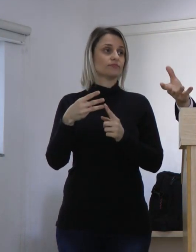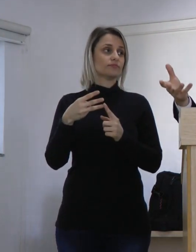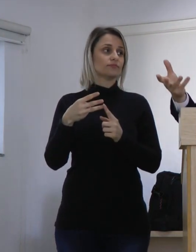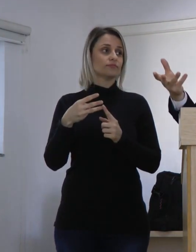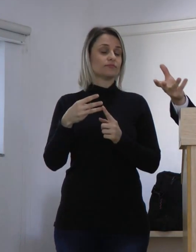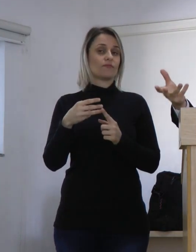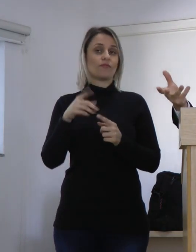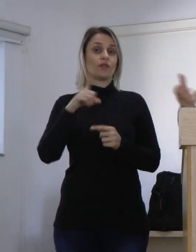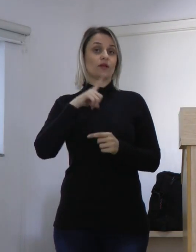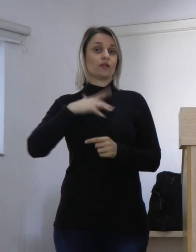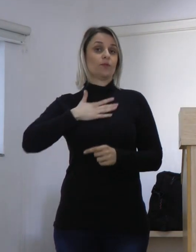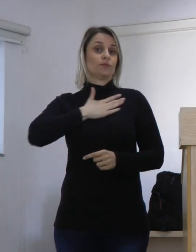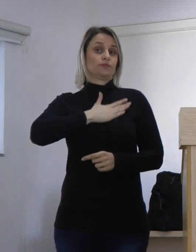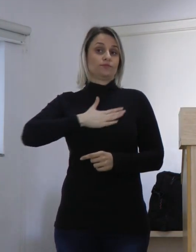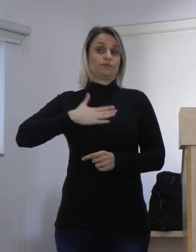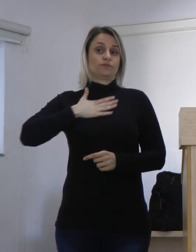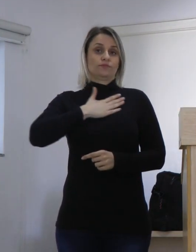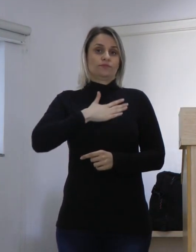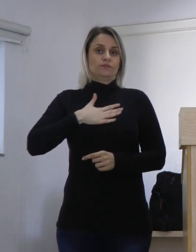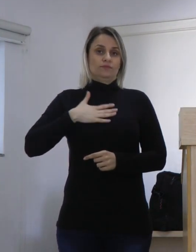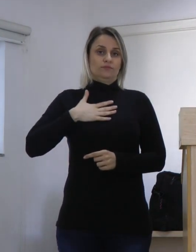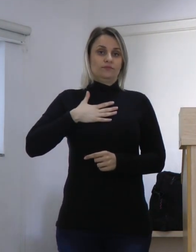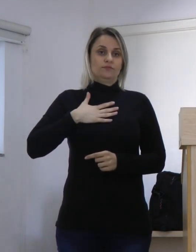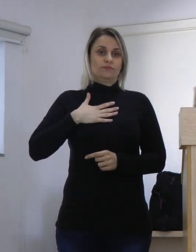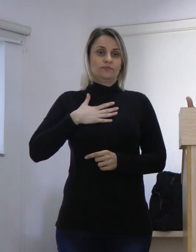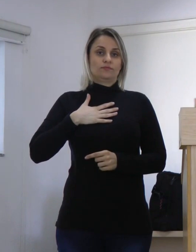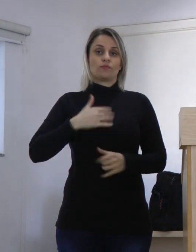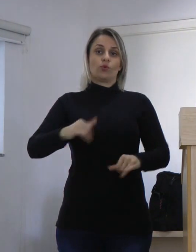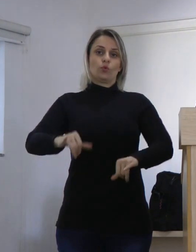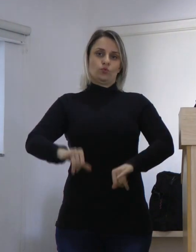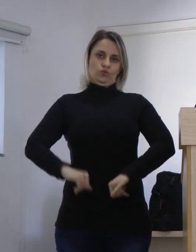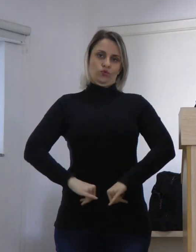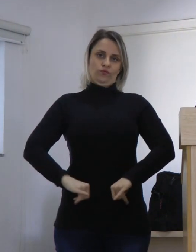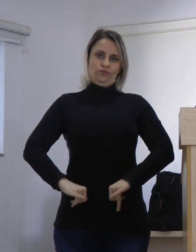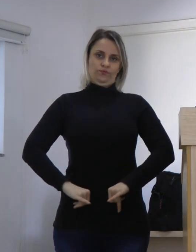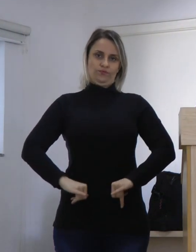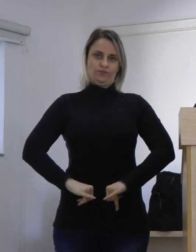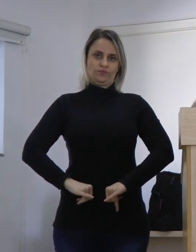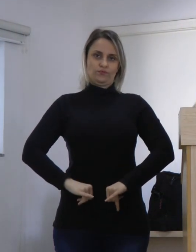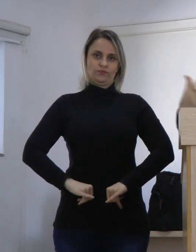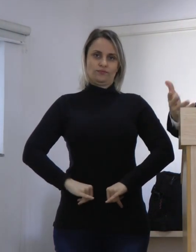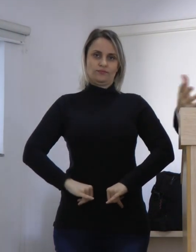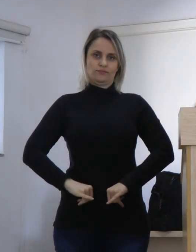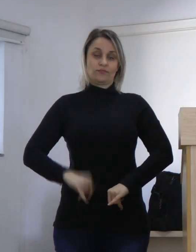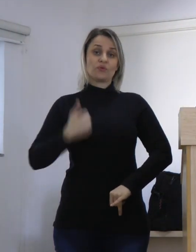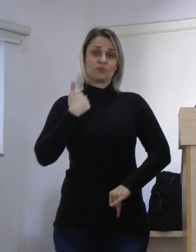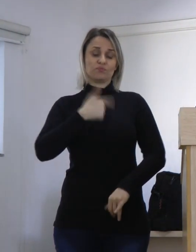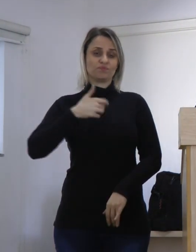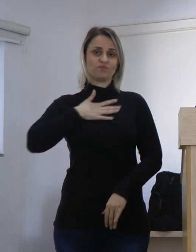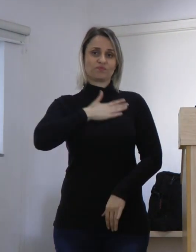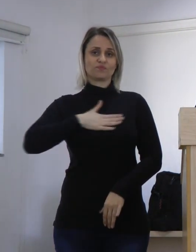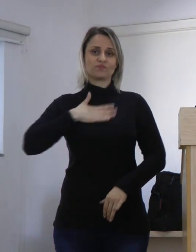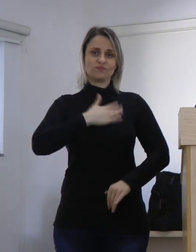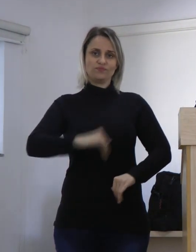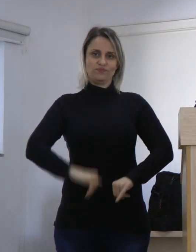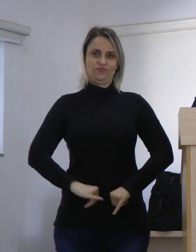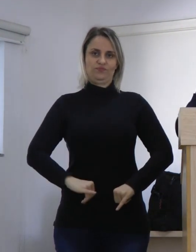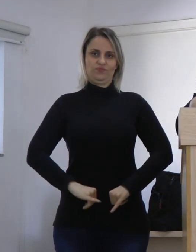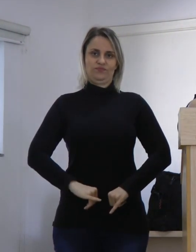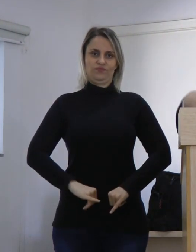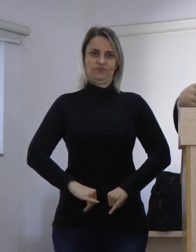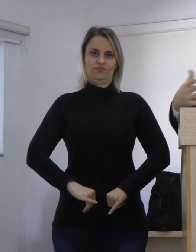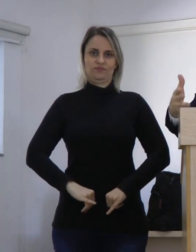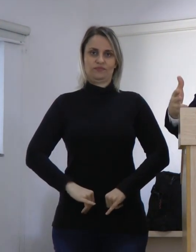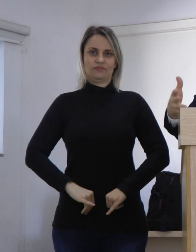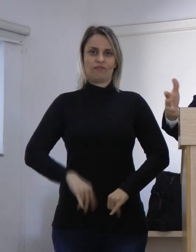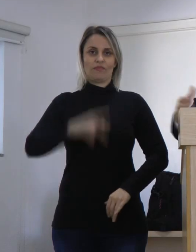nós temos um prazer mórbido, é sofrer. Nós gostamos de sofrer. Quando alguém